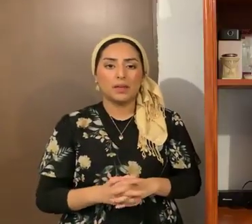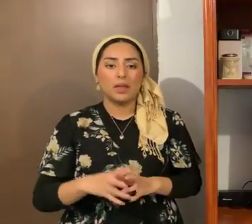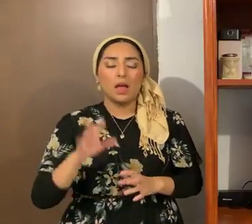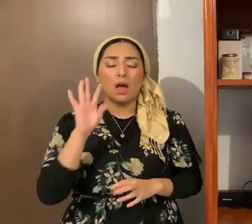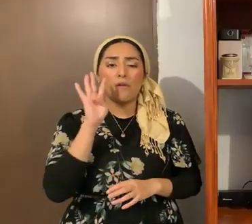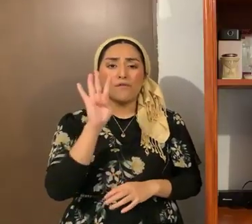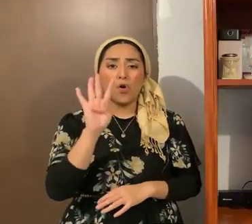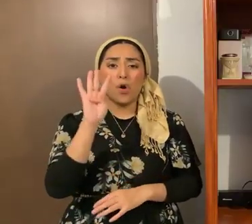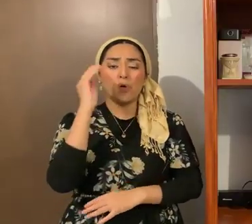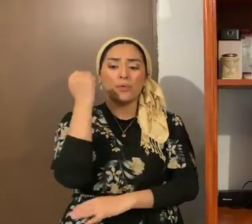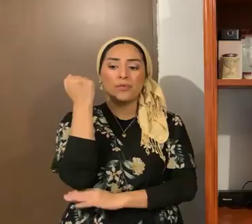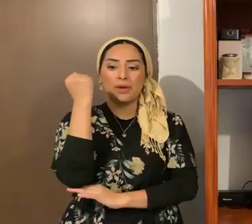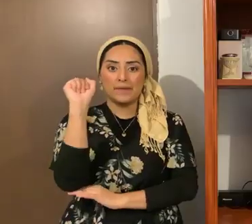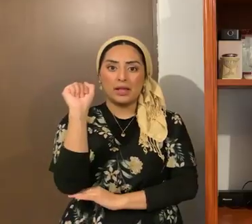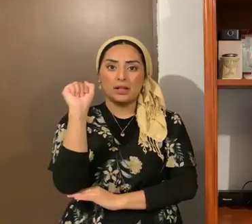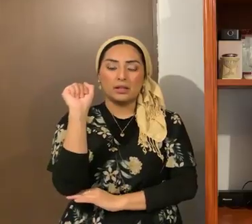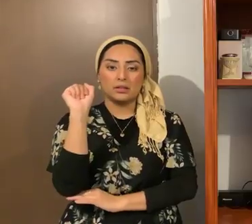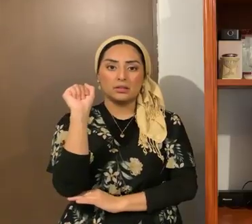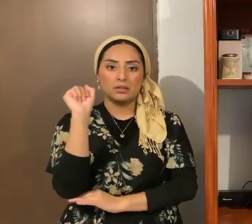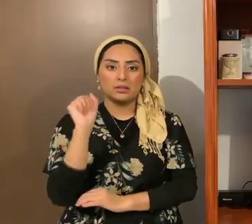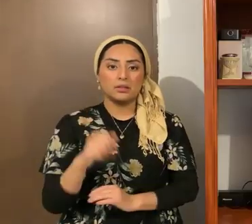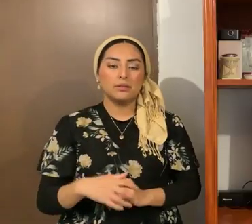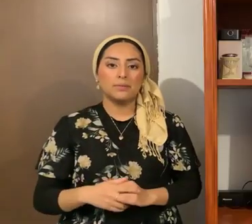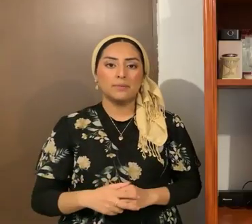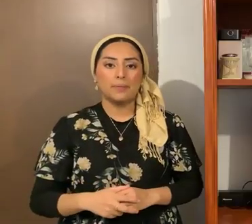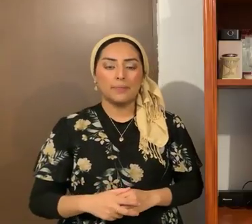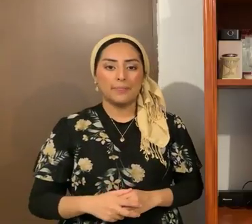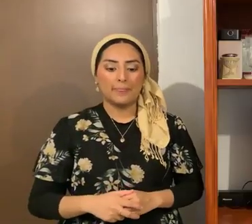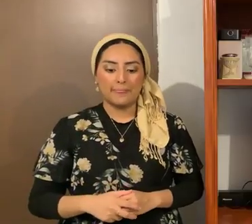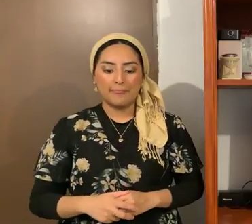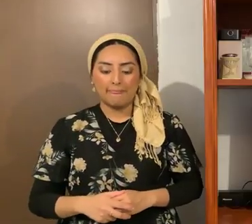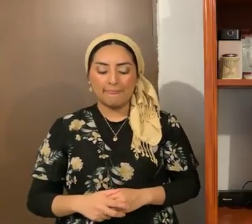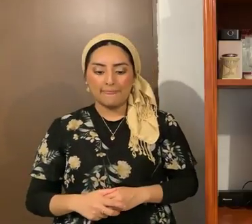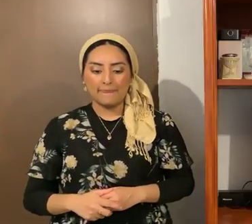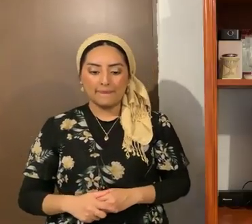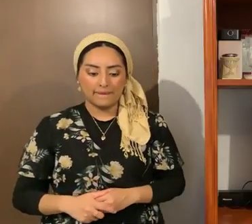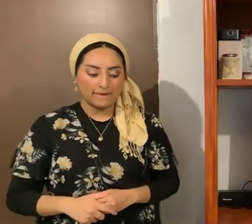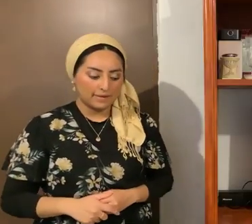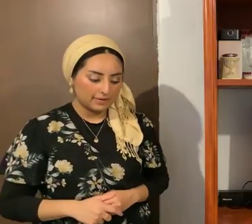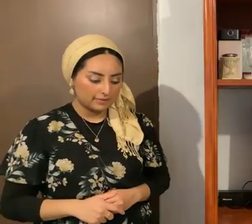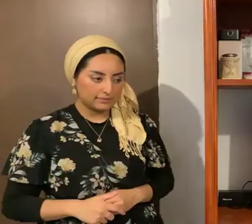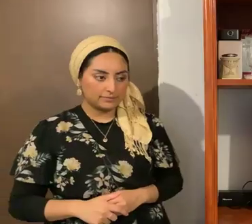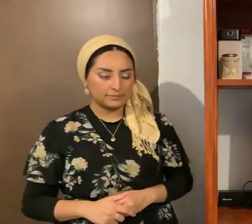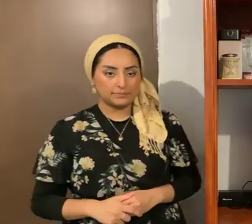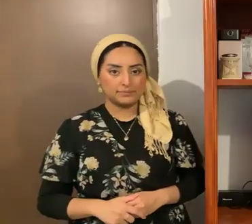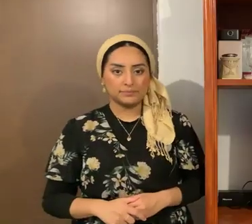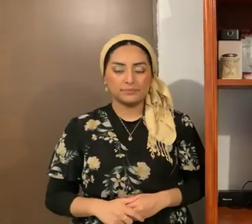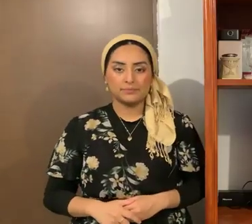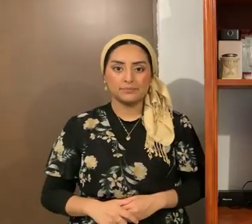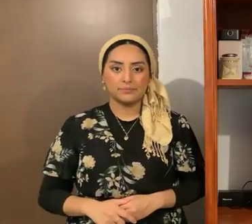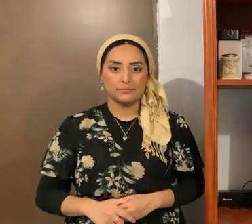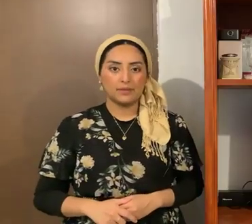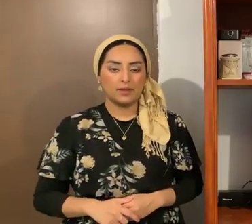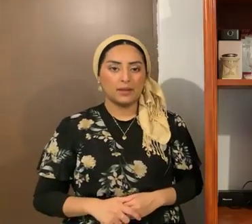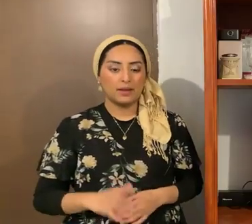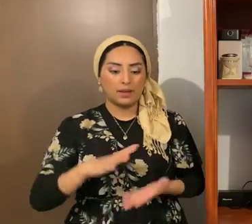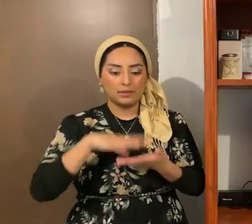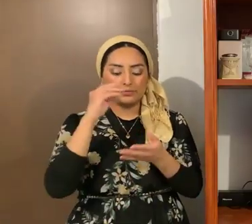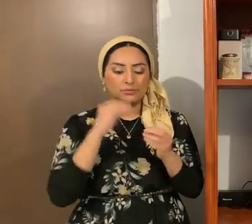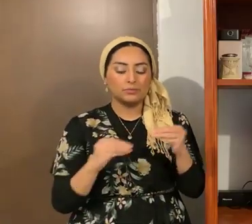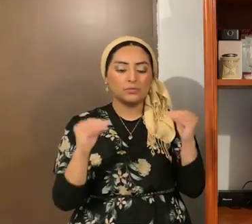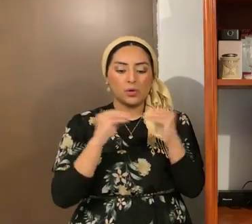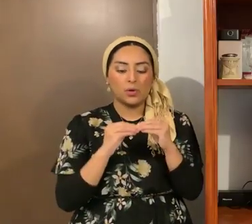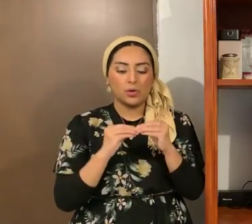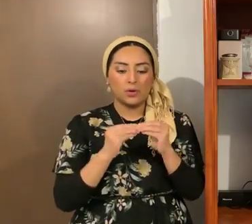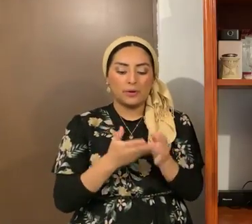4 rebeliones, anótenlo, amados aquí, para ir entonces entrando ya más de lleno, tanto a la parashá, un recordatorio y